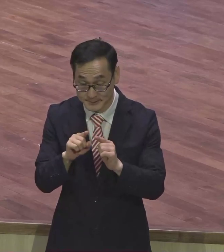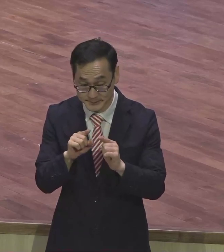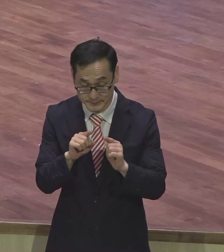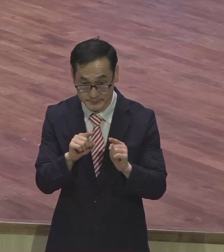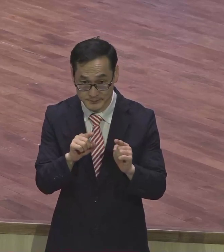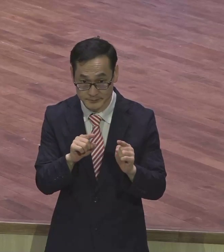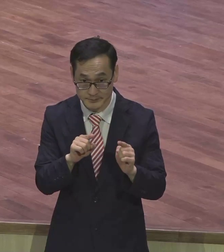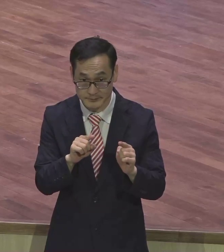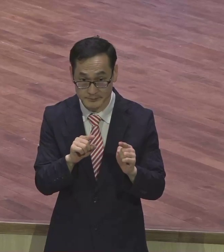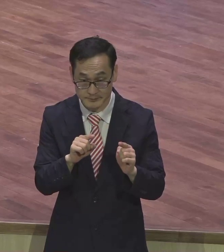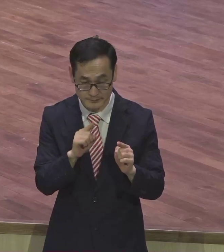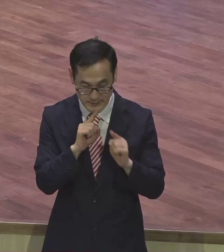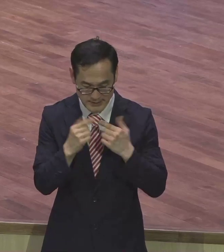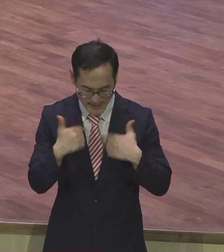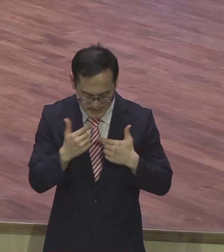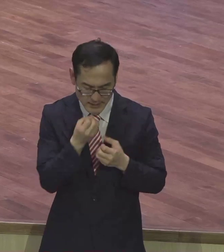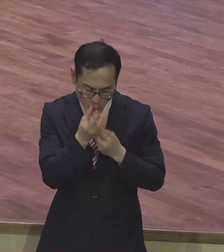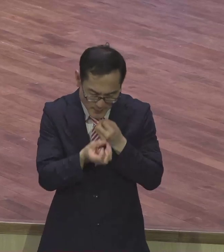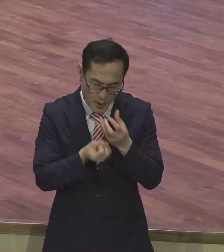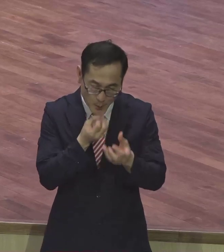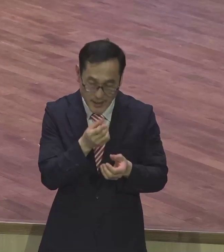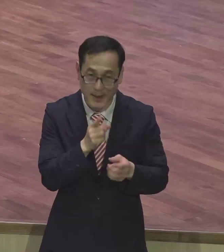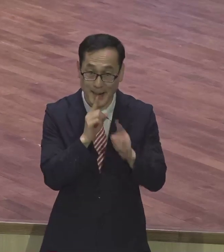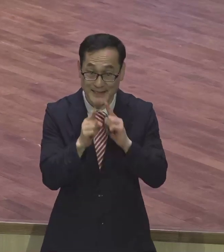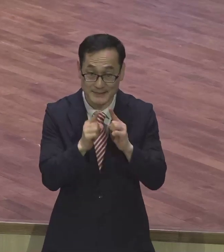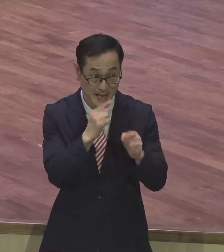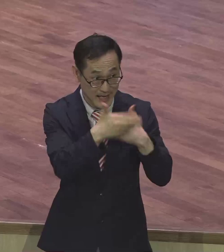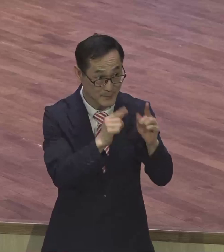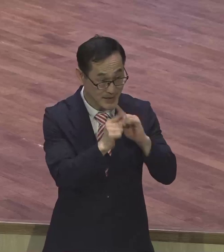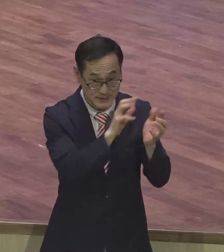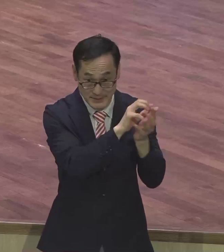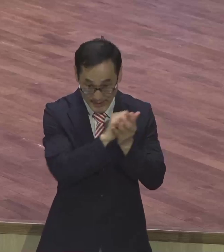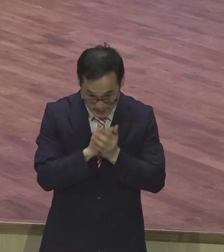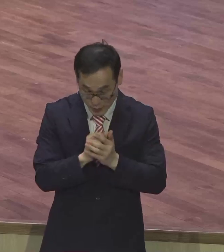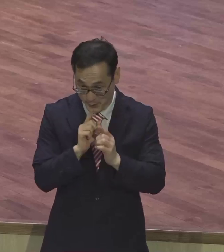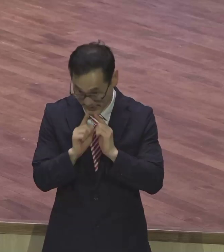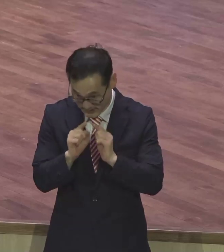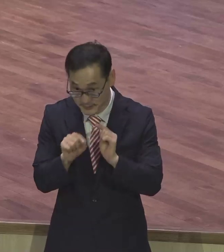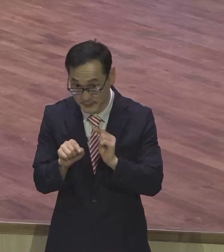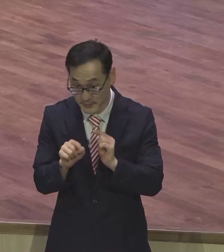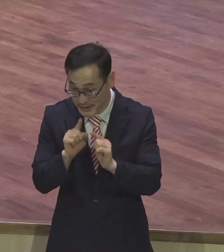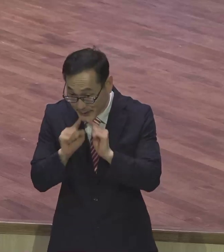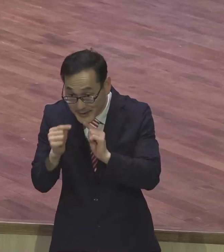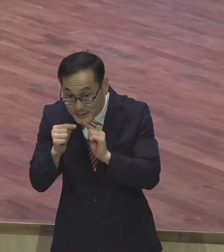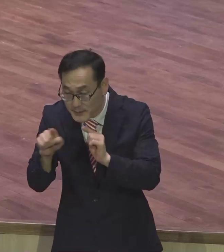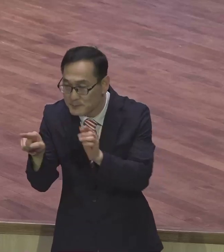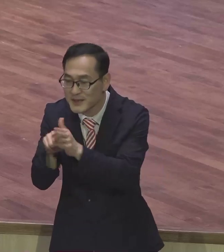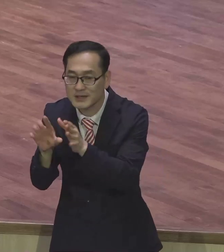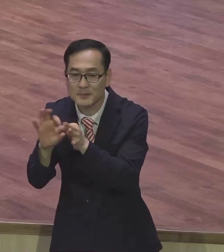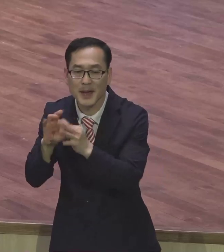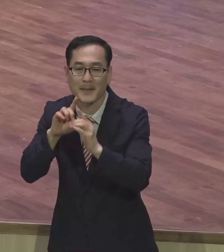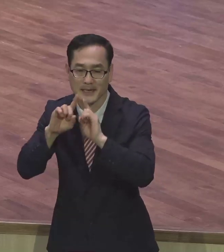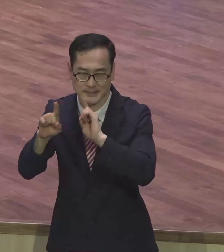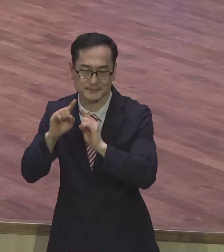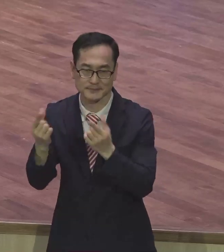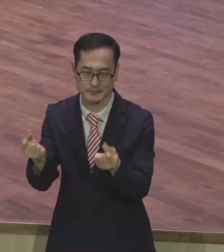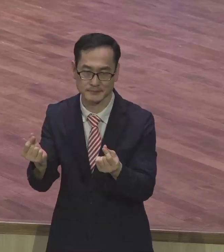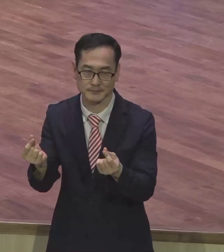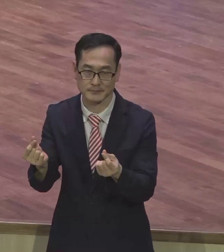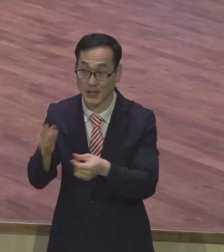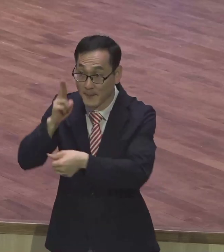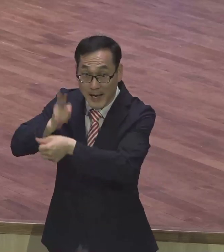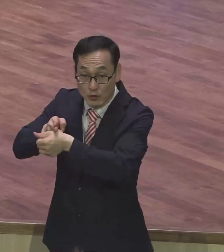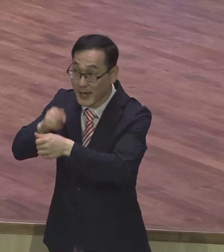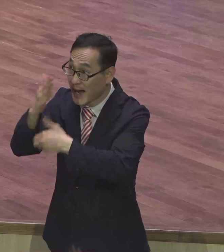입에 있으며 너 마음에 있다 하였으니 곧 우리가 전파하는 믿음의 말씀이라 바울은